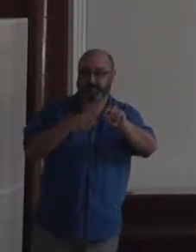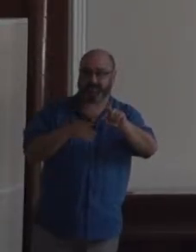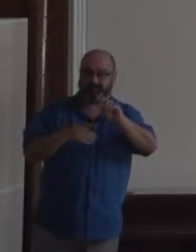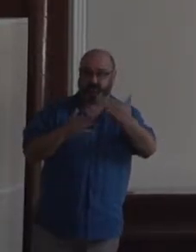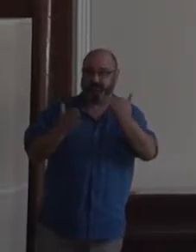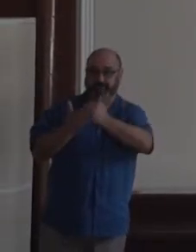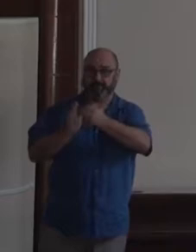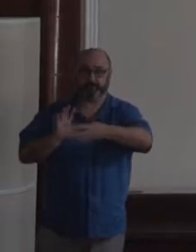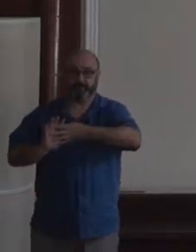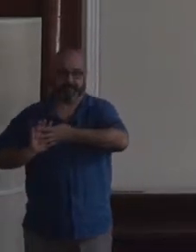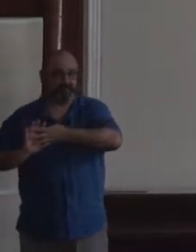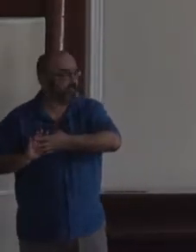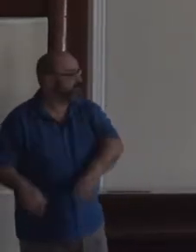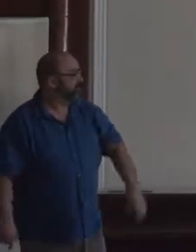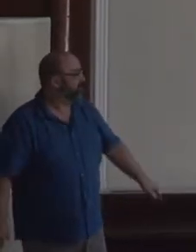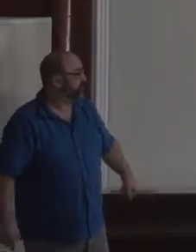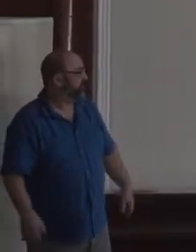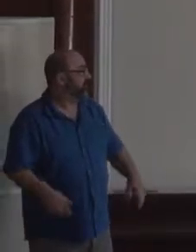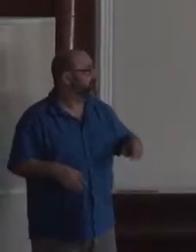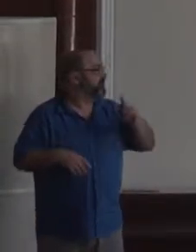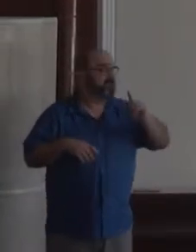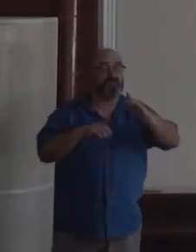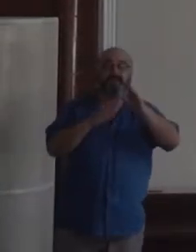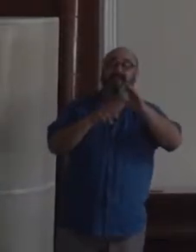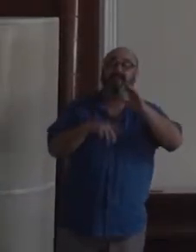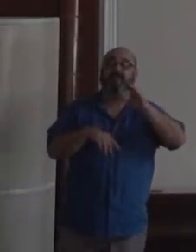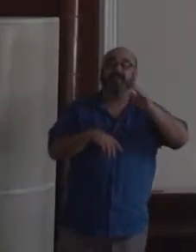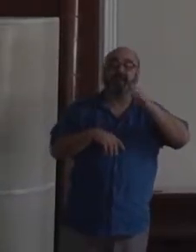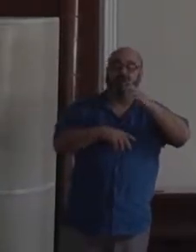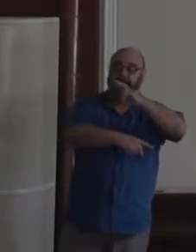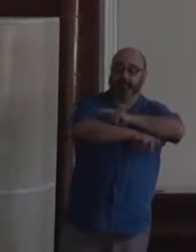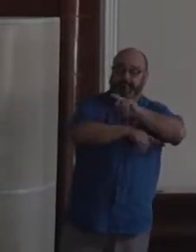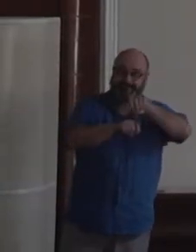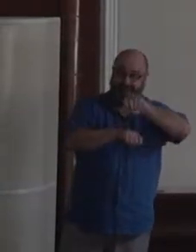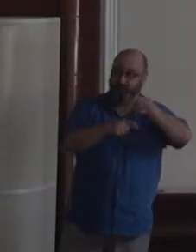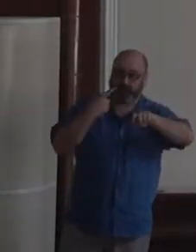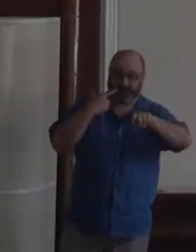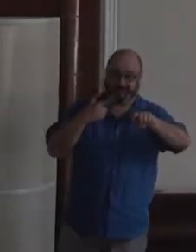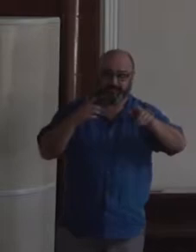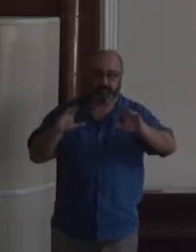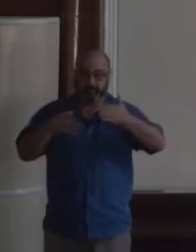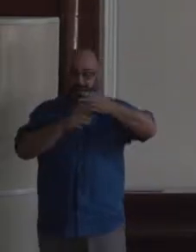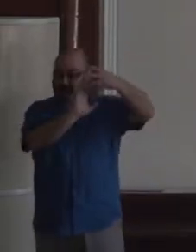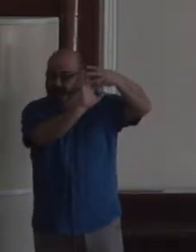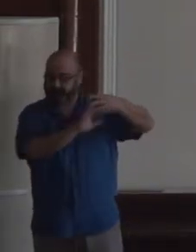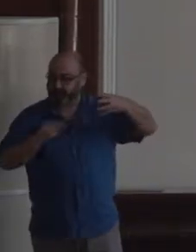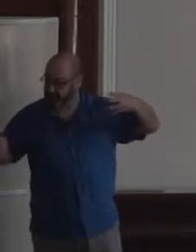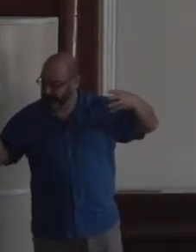déclarer en paramètre. Et PyTest va s'occuper d'appeler et d'instancier ces fixtures et de les injecter dans les tests qui en ont